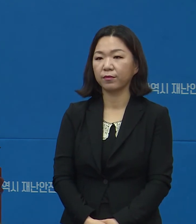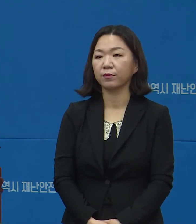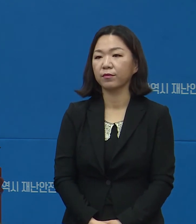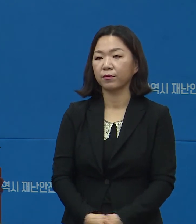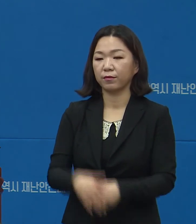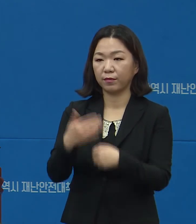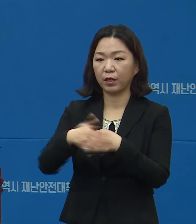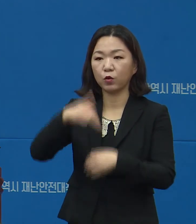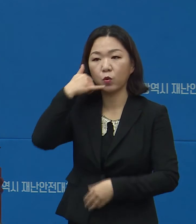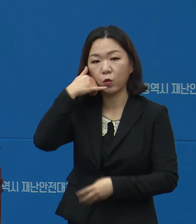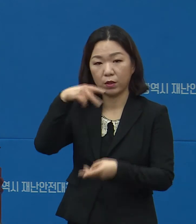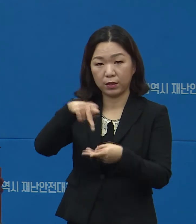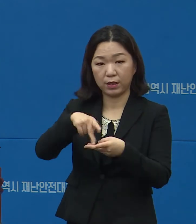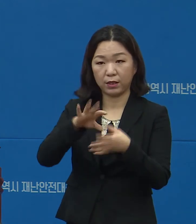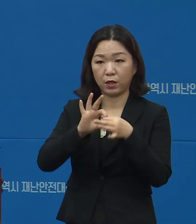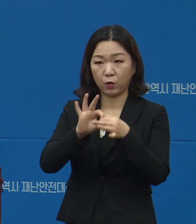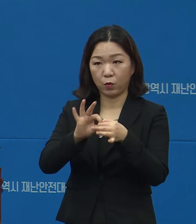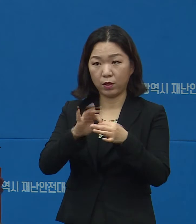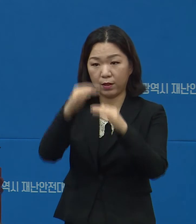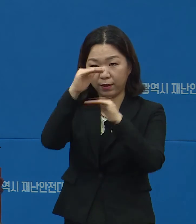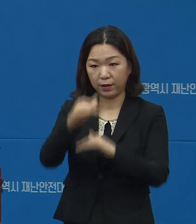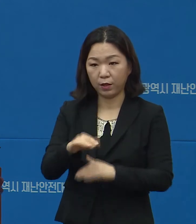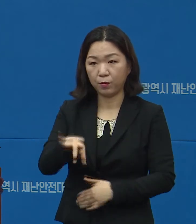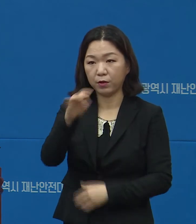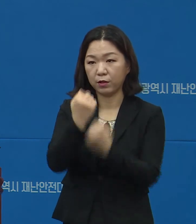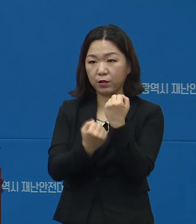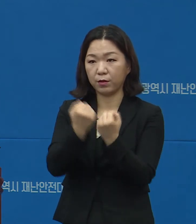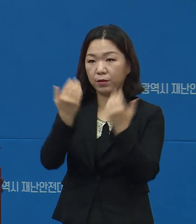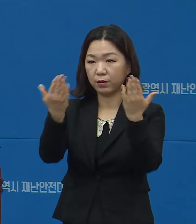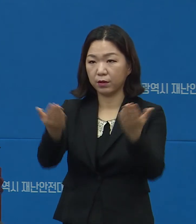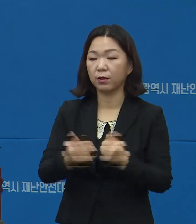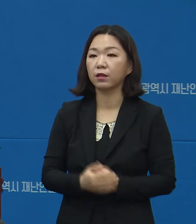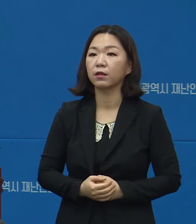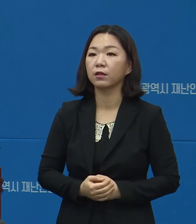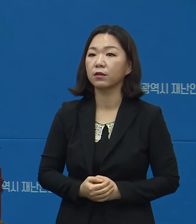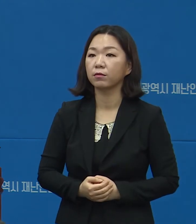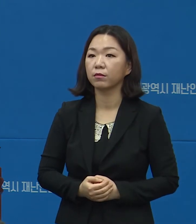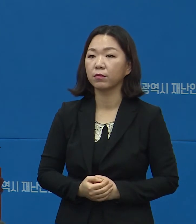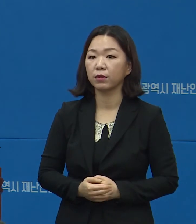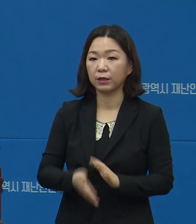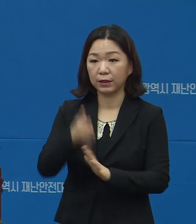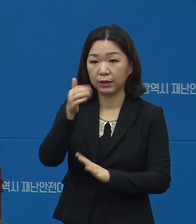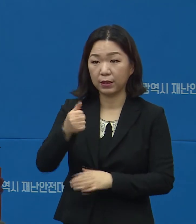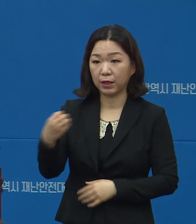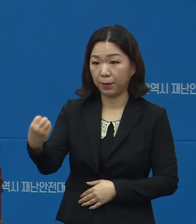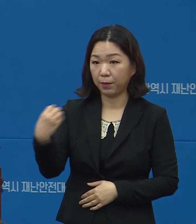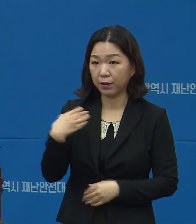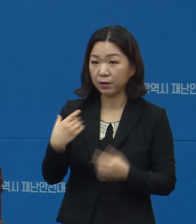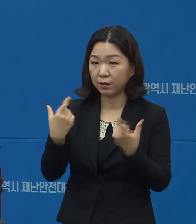네, 대구 콜센터 관련해서 내용들을 좀 말씀드리겠습니다. 시장님께서 아까